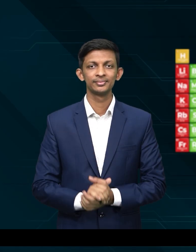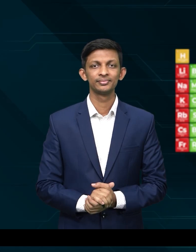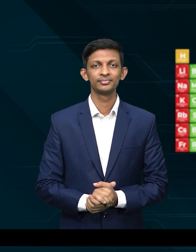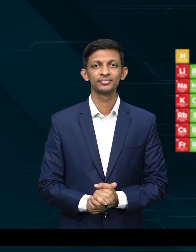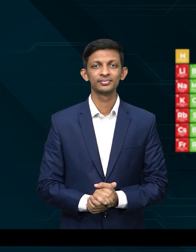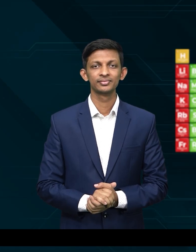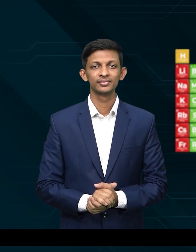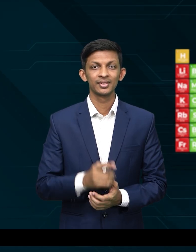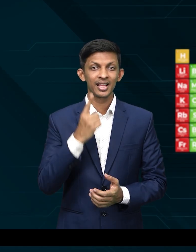இண்டியம்,